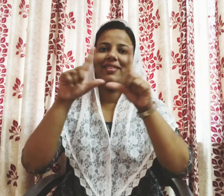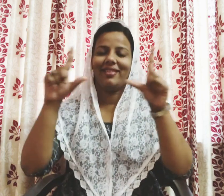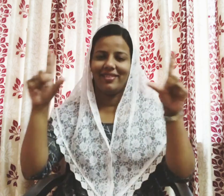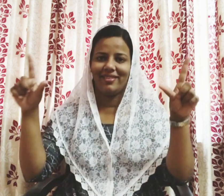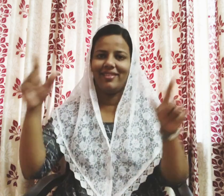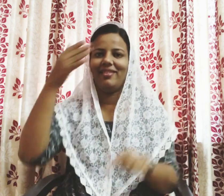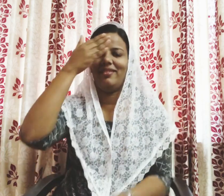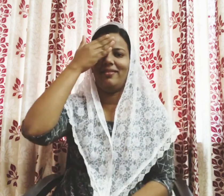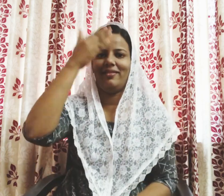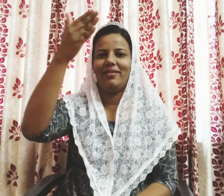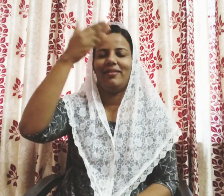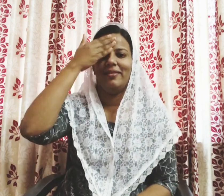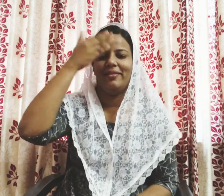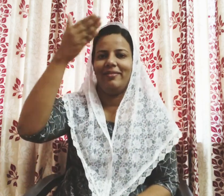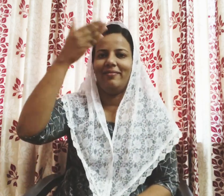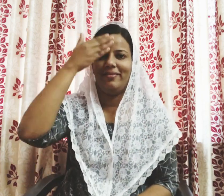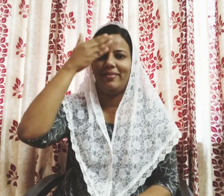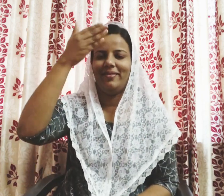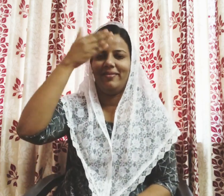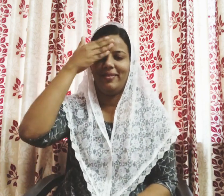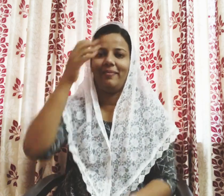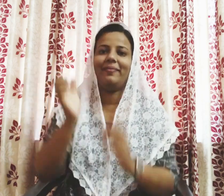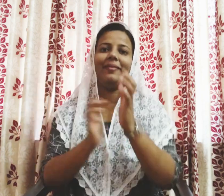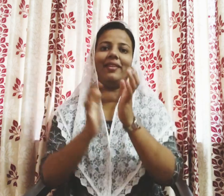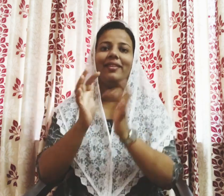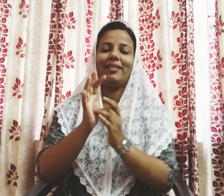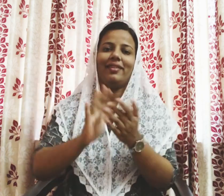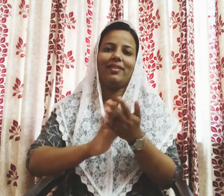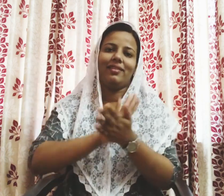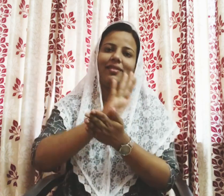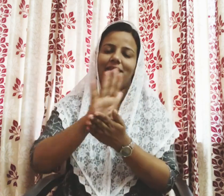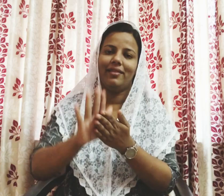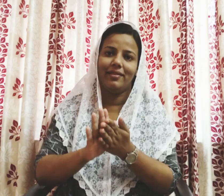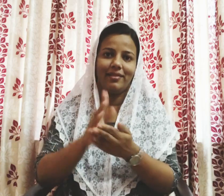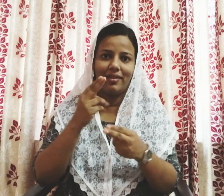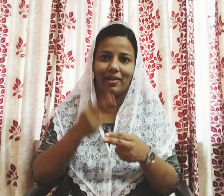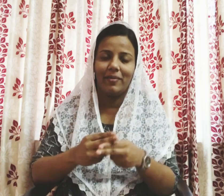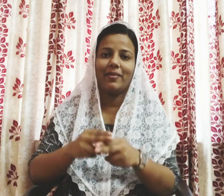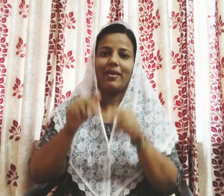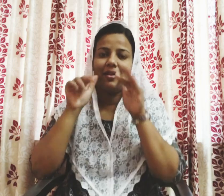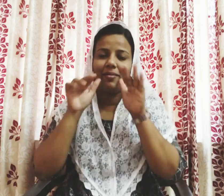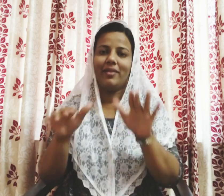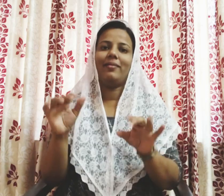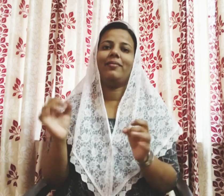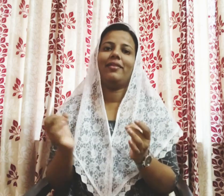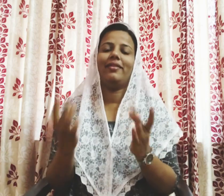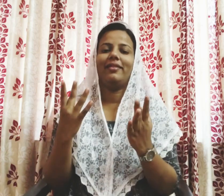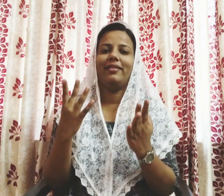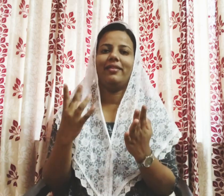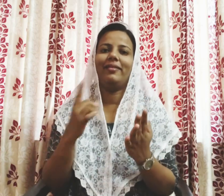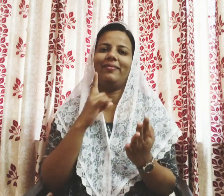പ്രൈസ് ദി ലോർഡ്, ഹല്ലേലൂയ. സ്തോത്രം, സ്തോത്രം, സ്തോത്രം. കർത്താവിൻ്റെ അതിപരിശുദ്ധമായ തിരുനാമം ഈ അനുഗ്രഹിക്കപ്പെട്ട